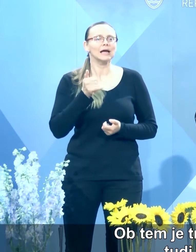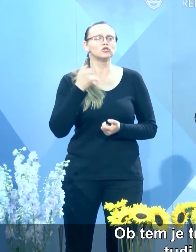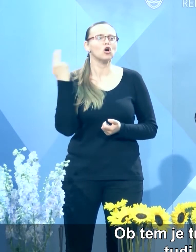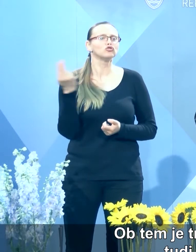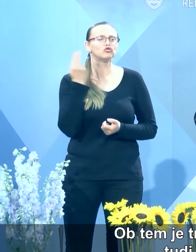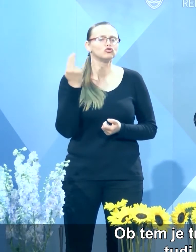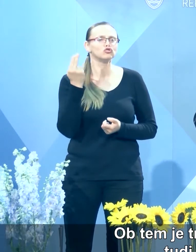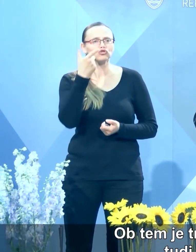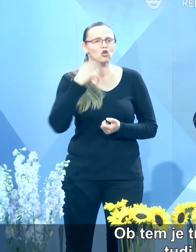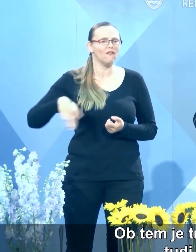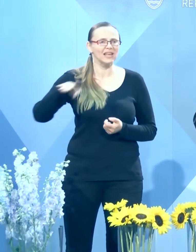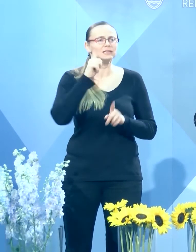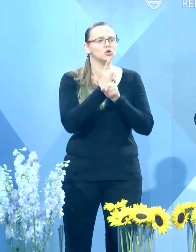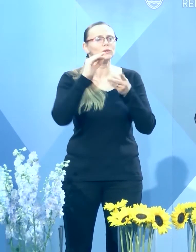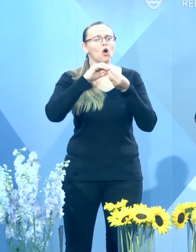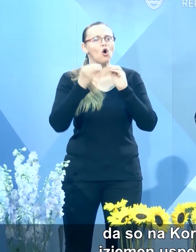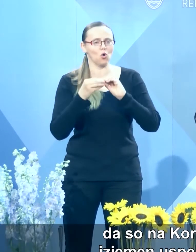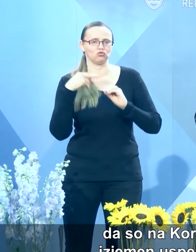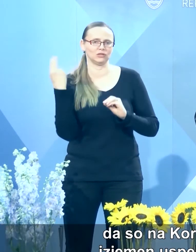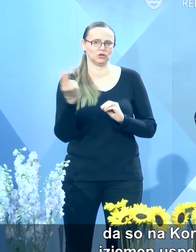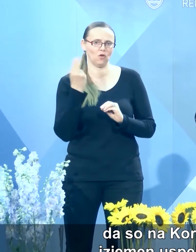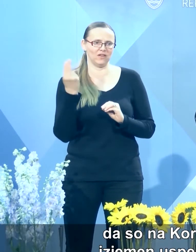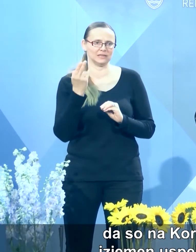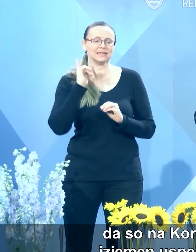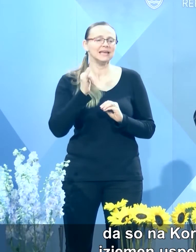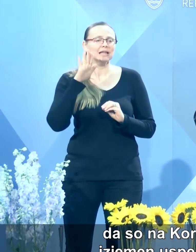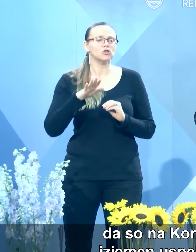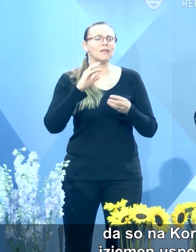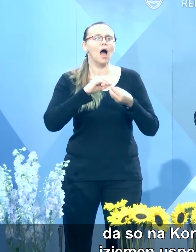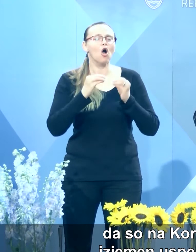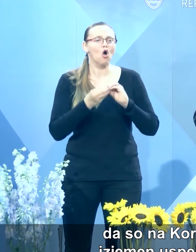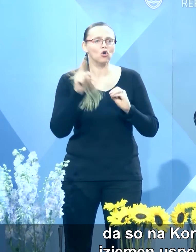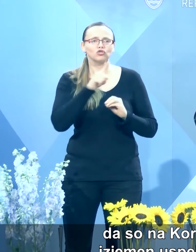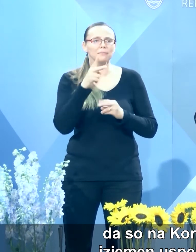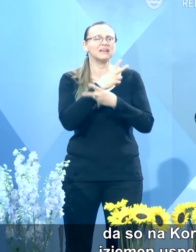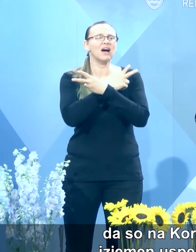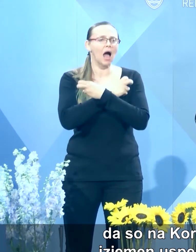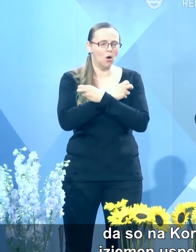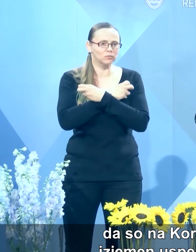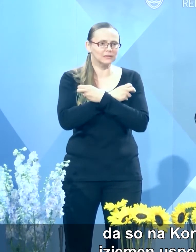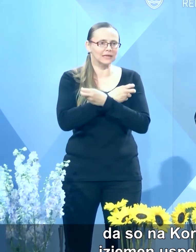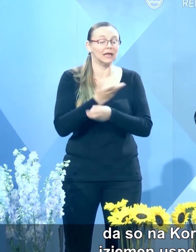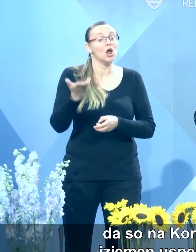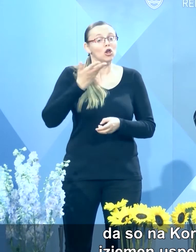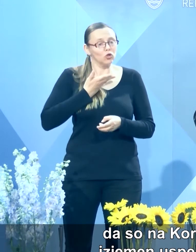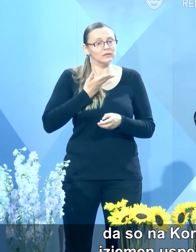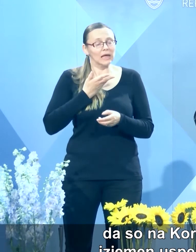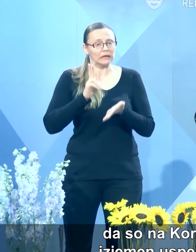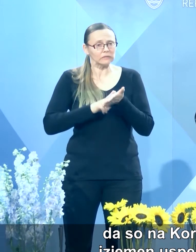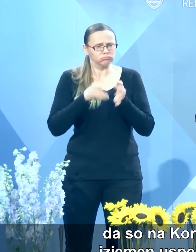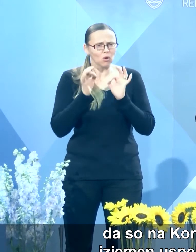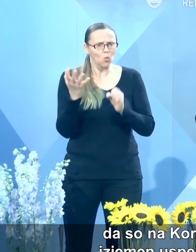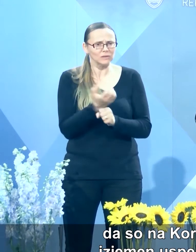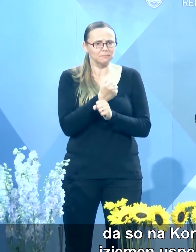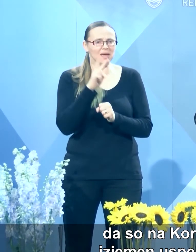Slovenci tudi koroški Slovenci in da so na Koroškem in v Avstriji dosegli izjemen uspeh